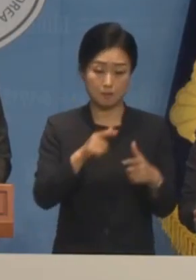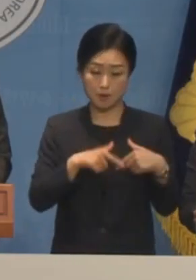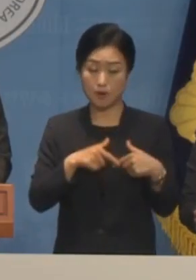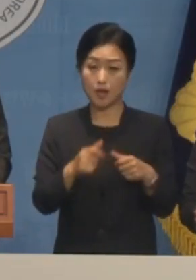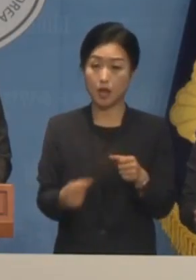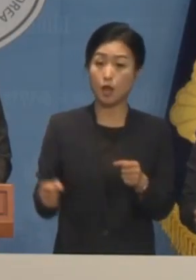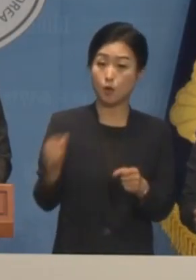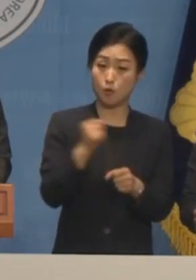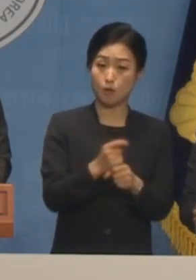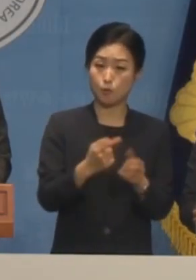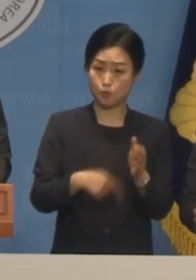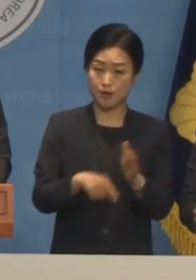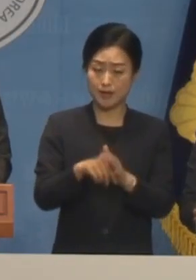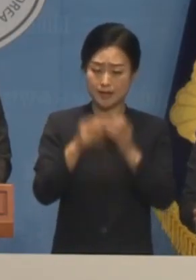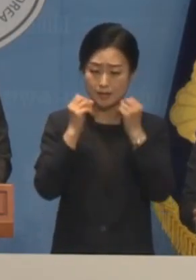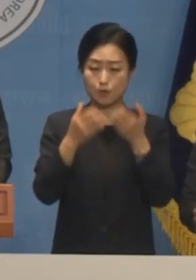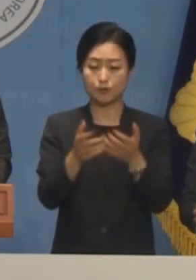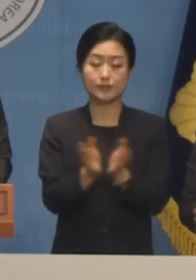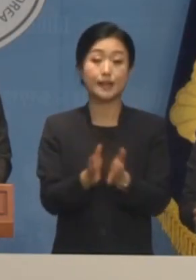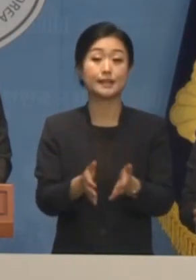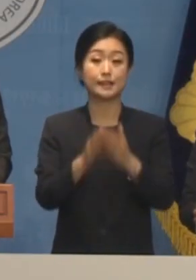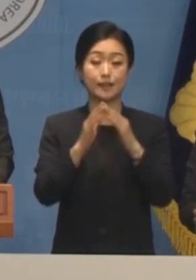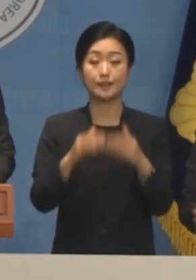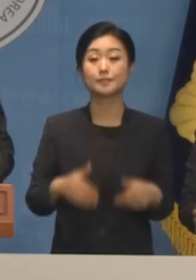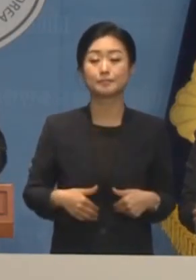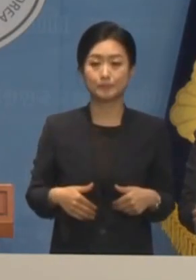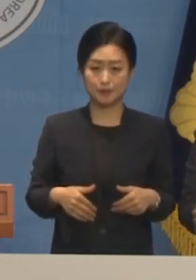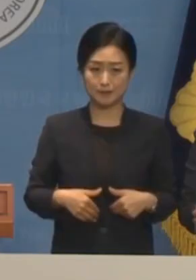위해 새로운 기획단을 구성해야